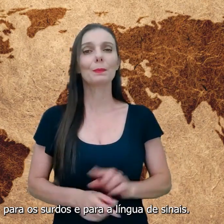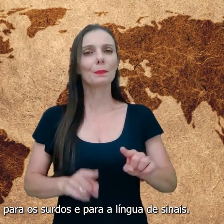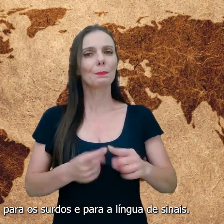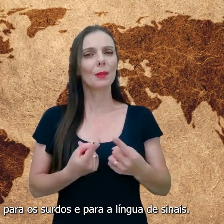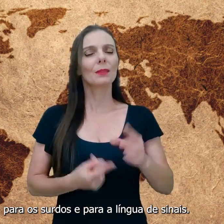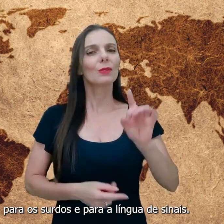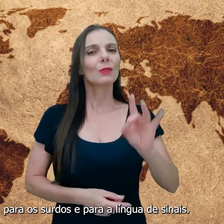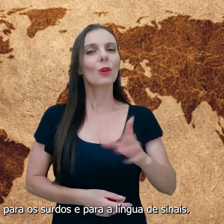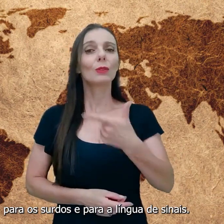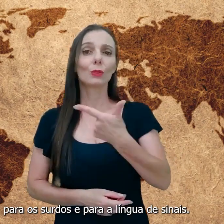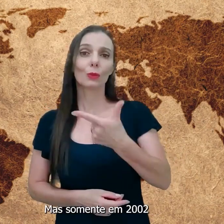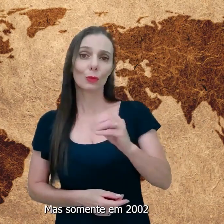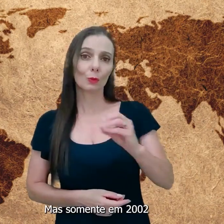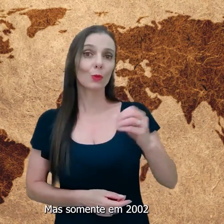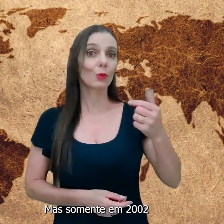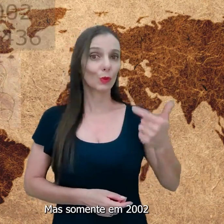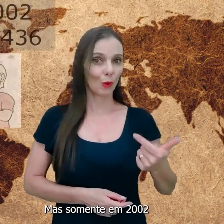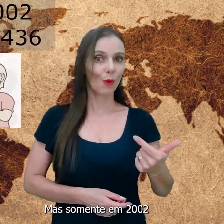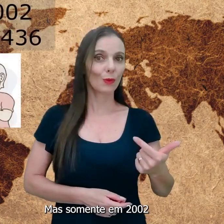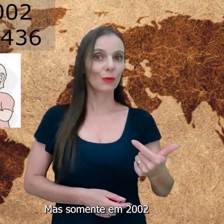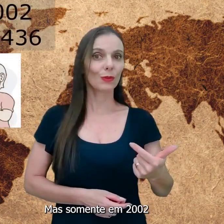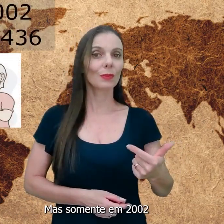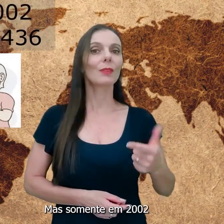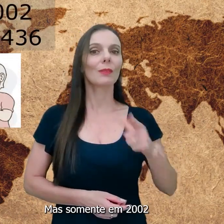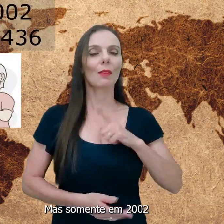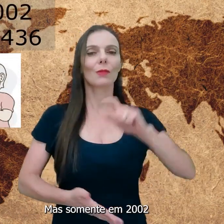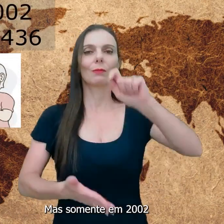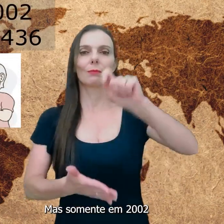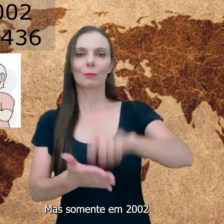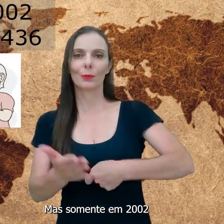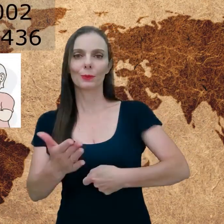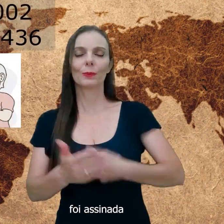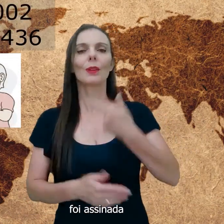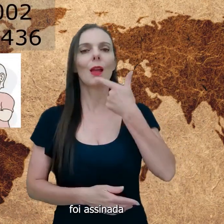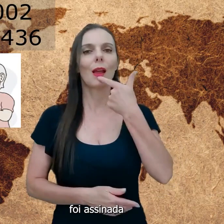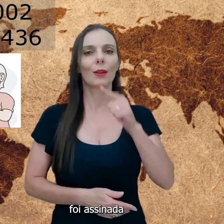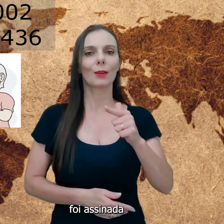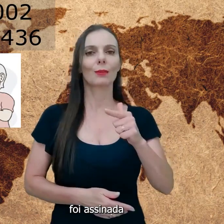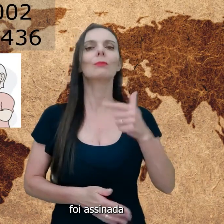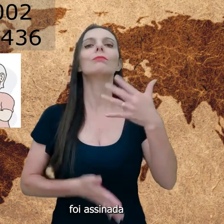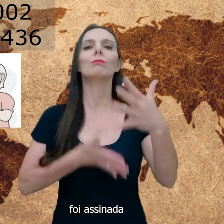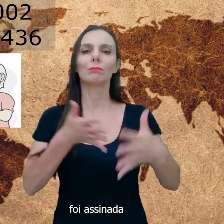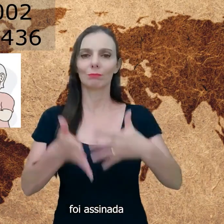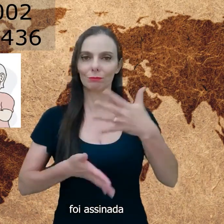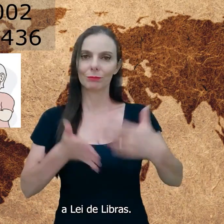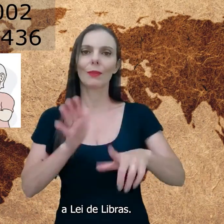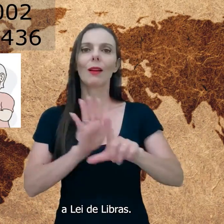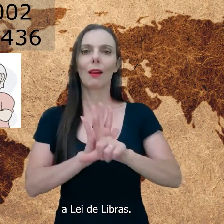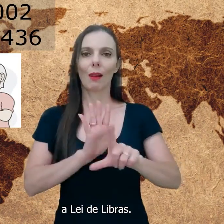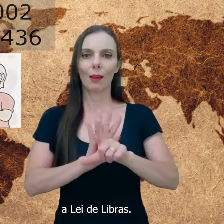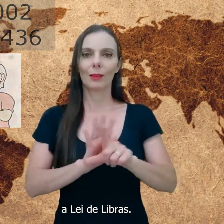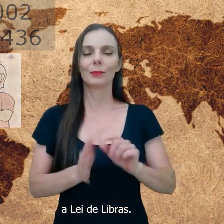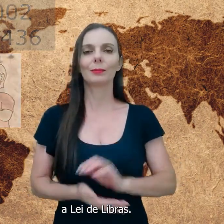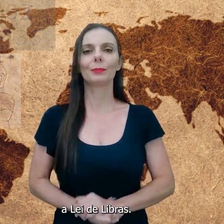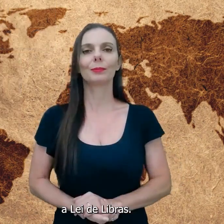sinais. Mas somente em 2002 foi assinada a Lei de Libras.